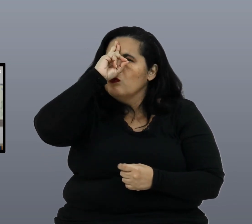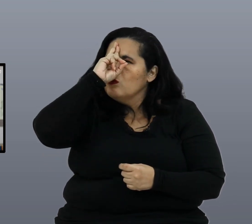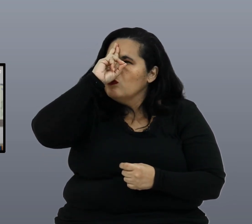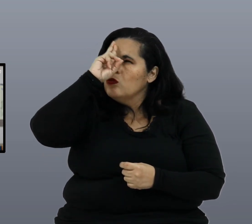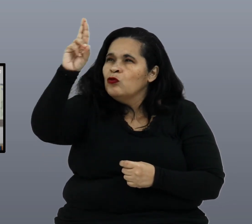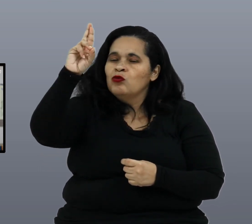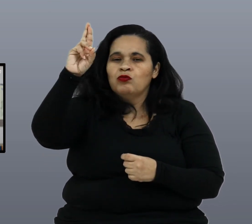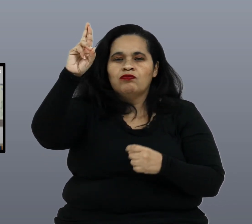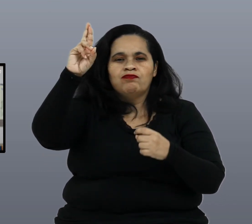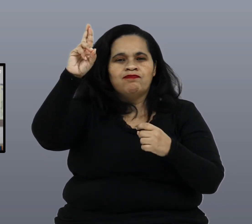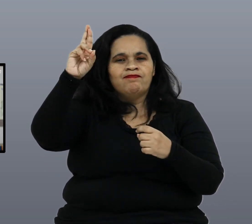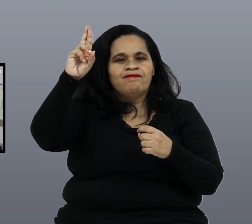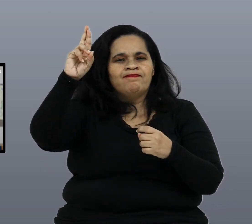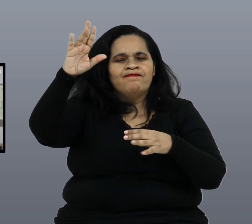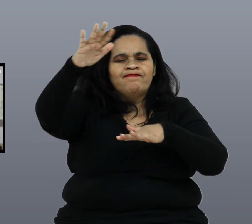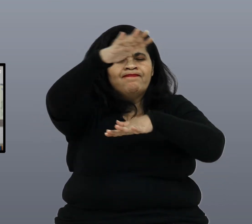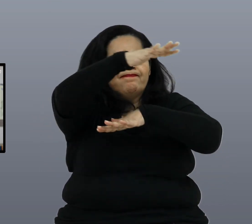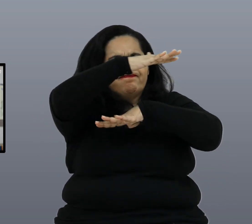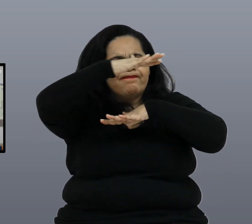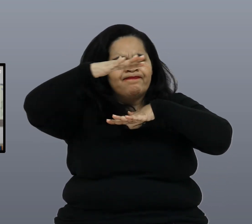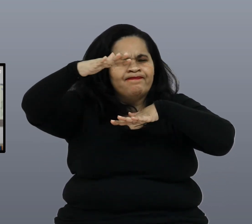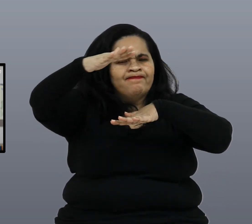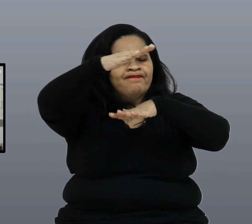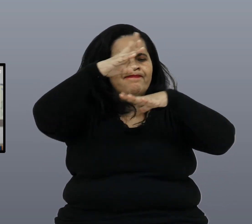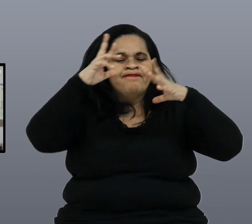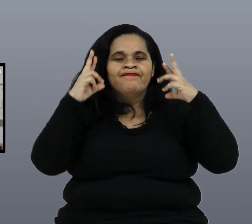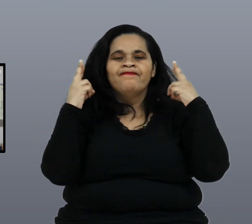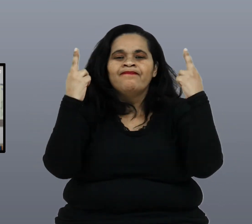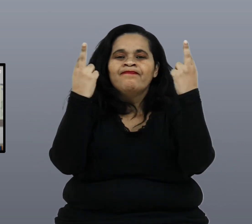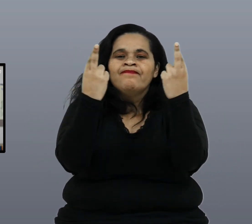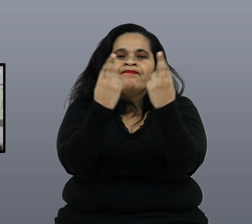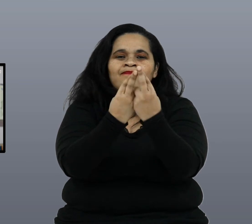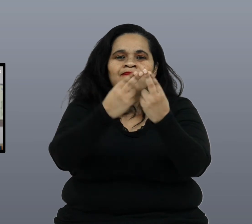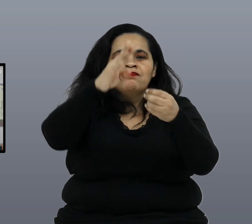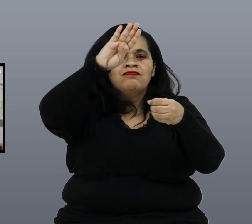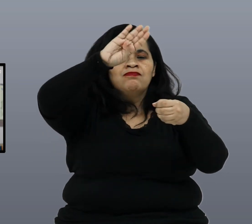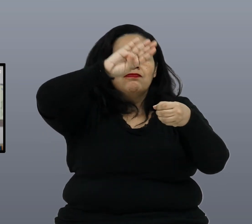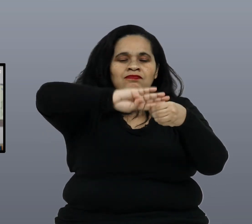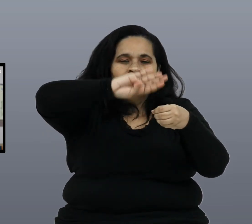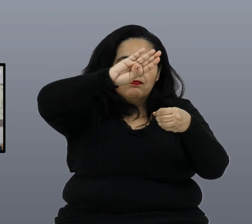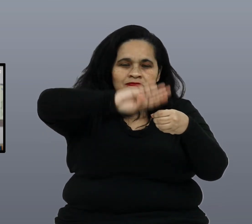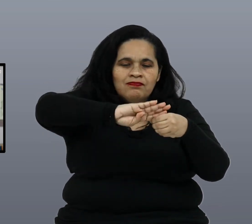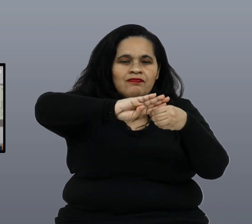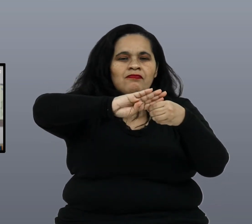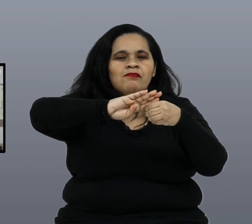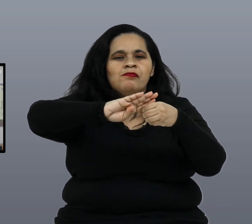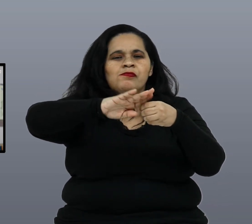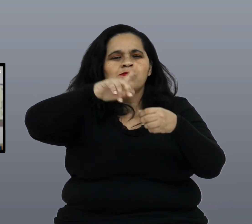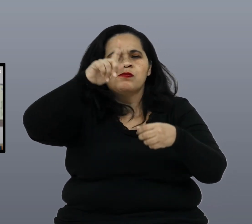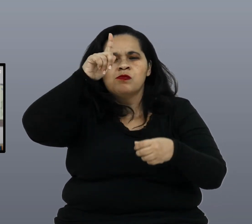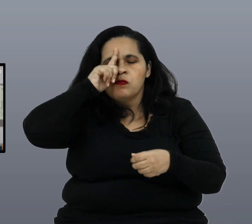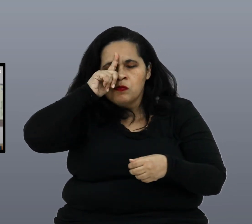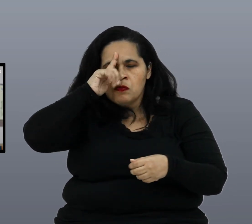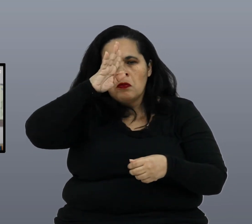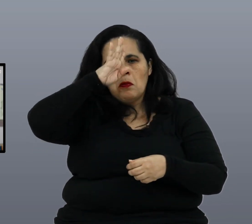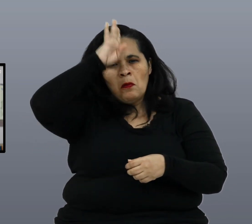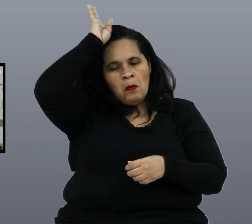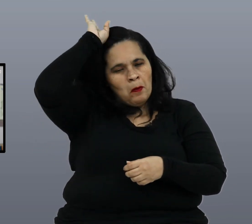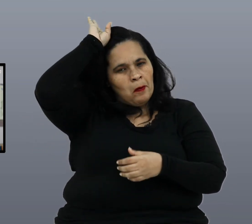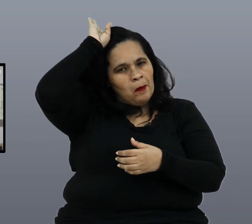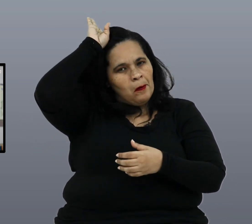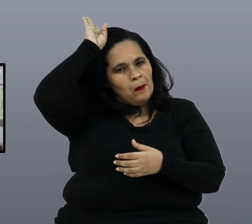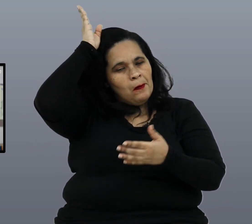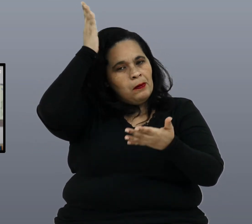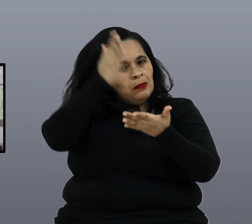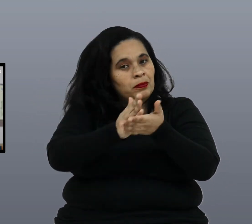os reinos da terra. Assim, os babilônicos, os persas, os gregos, os romanos vêm e vão,